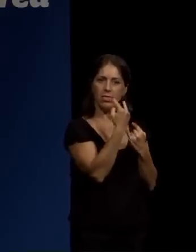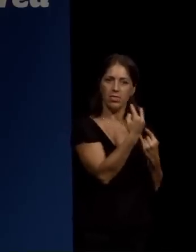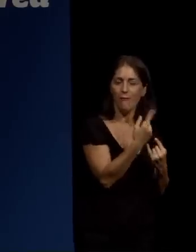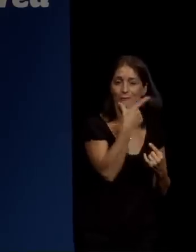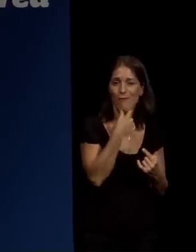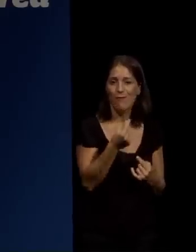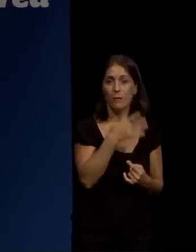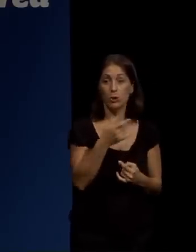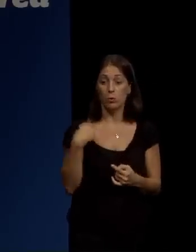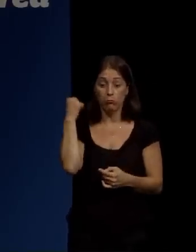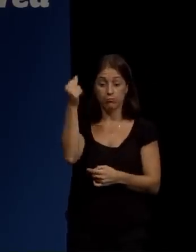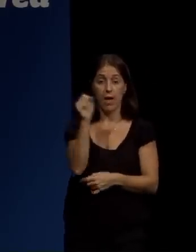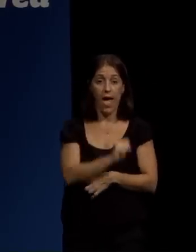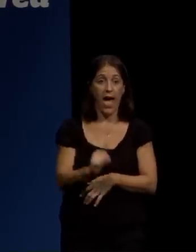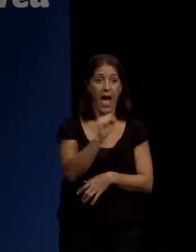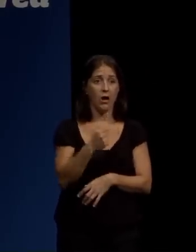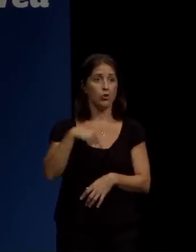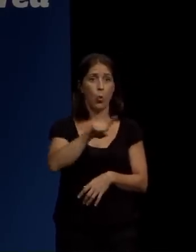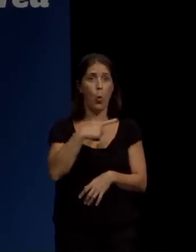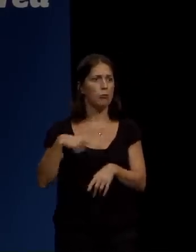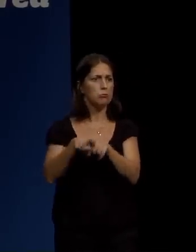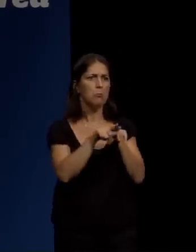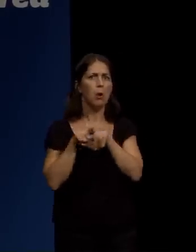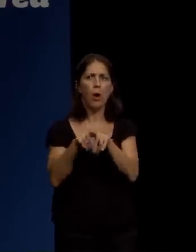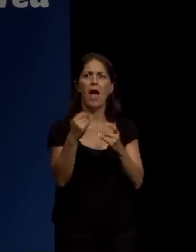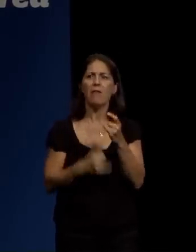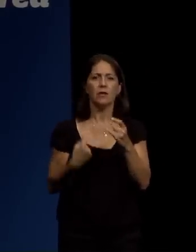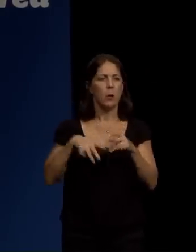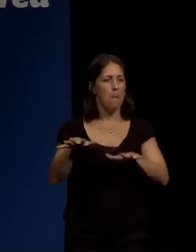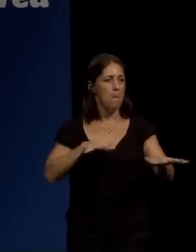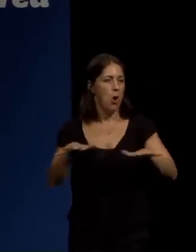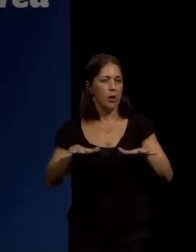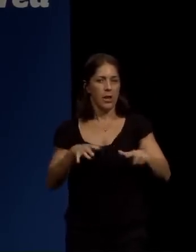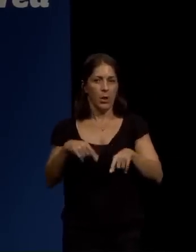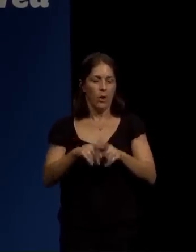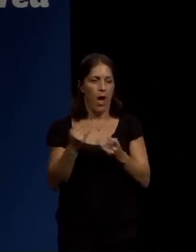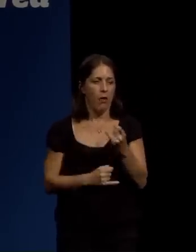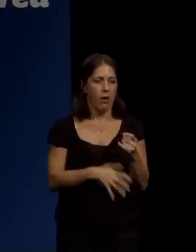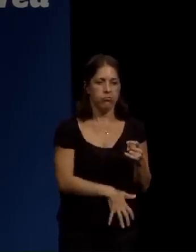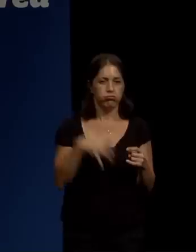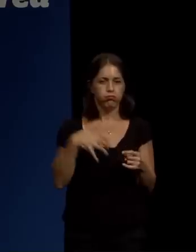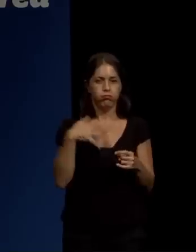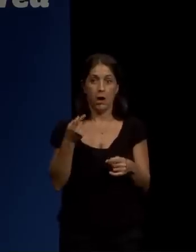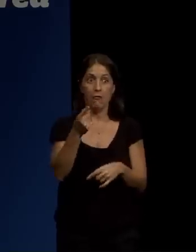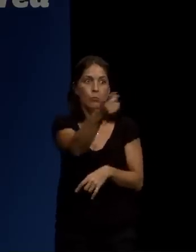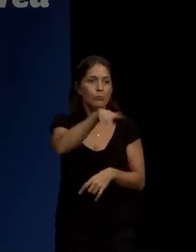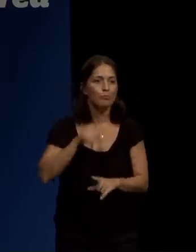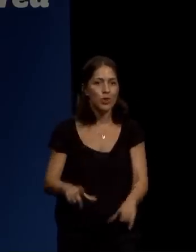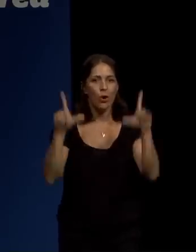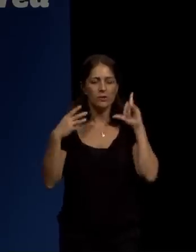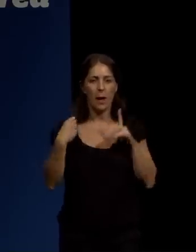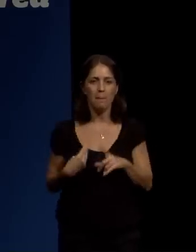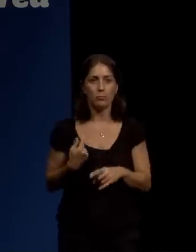durante anos, como cidadán, igual que todas e todos vos, levábamos escoitando o movimento, o rebumbio da indignación que vos mesmos protagonizabades. Estar aquí